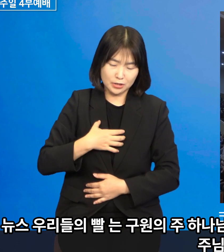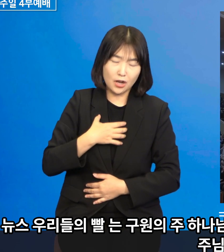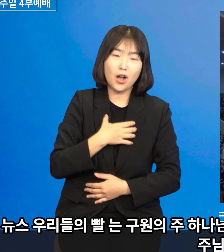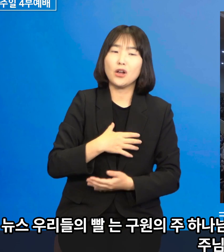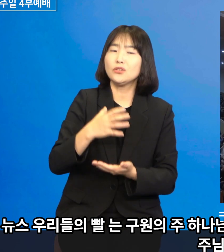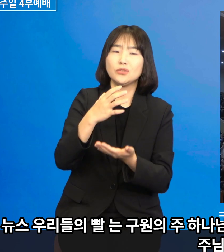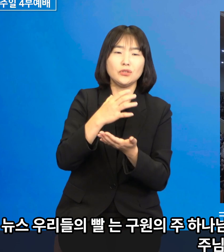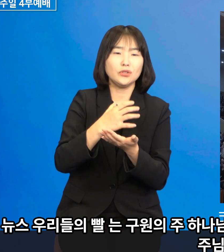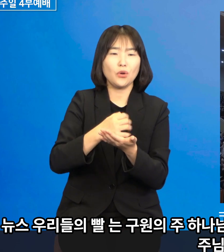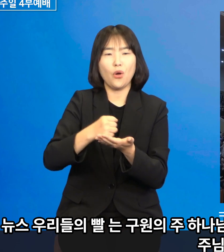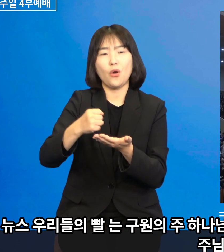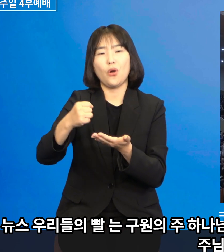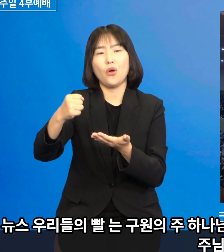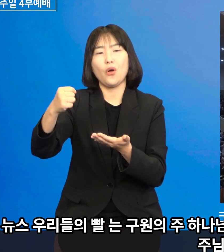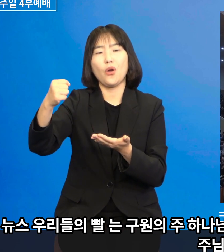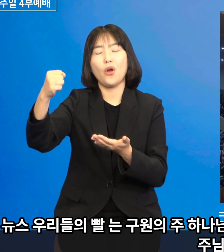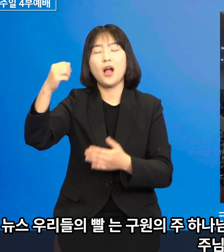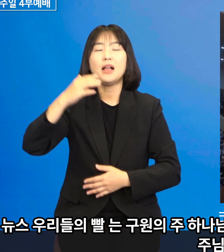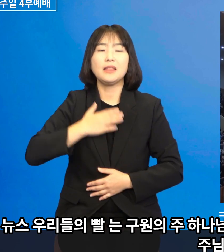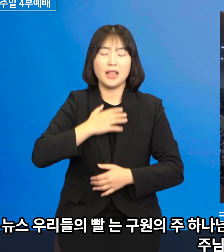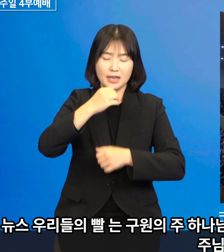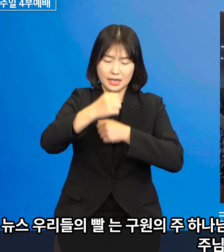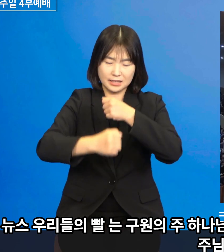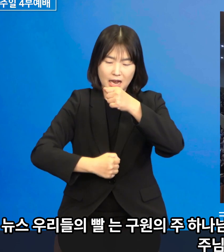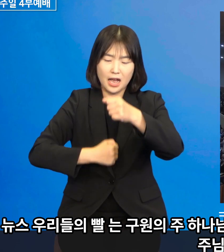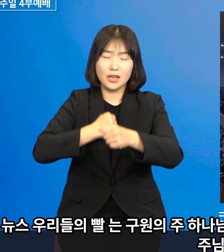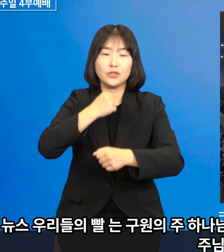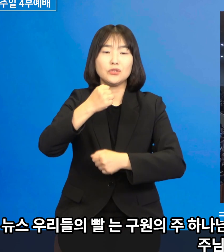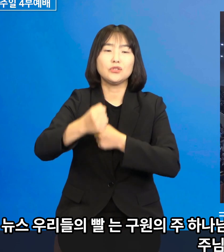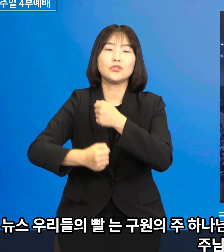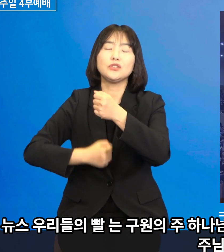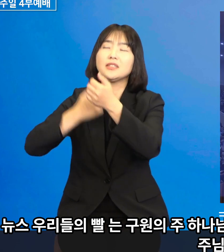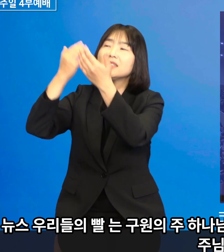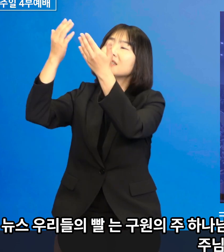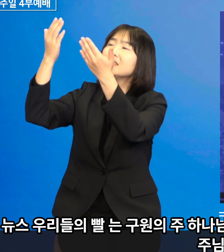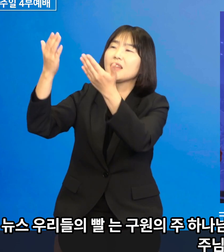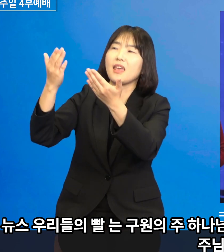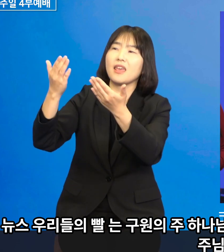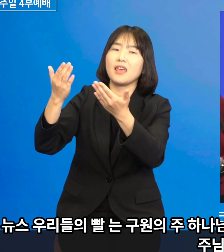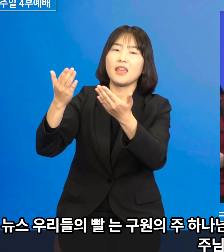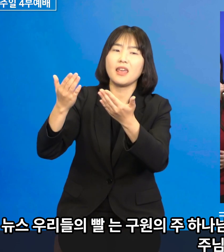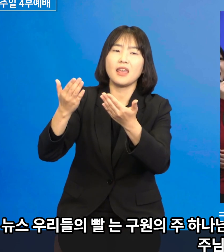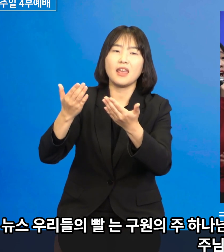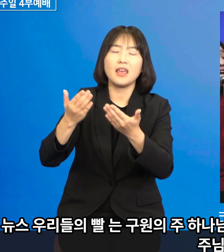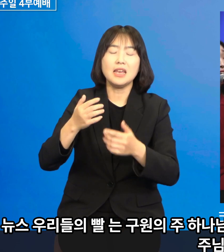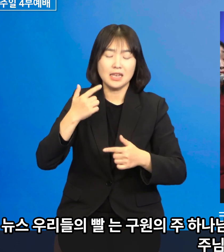슬픔을 거두고 내게 자유 주시네.